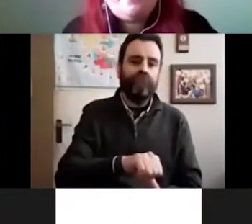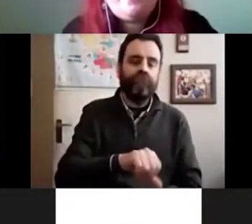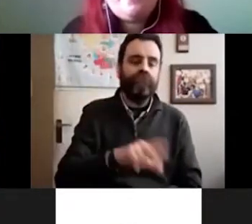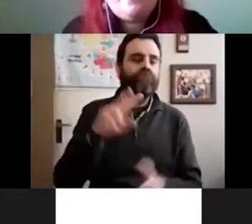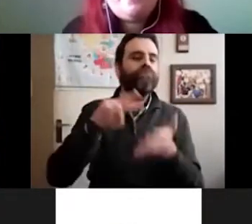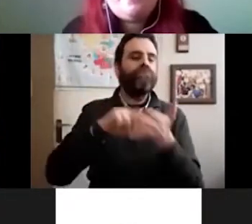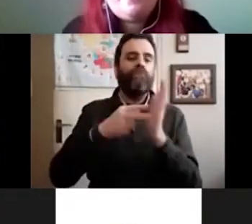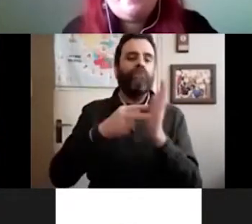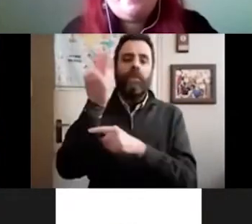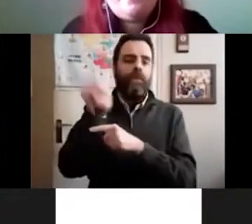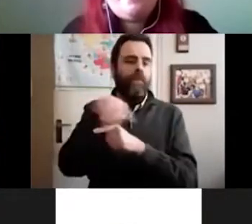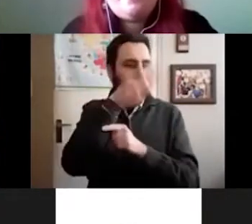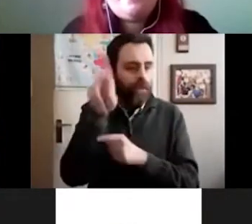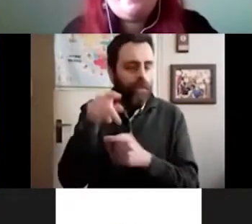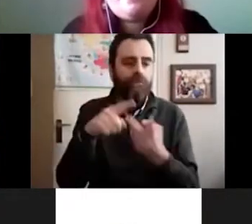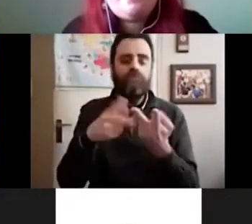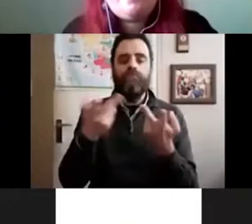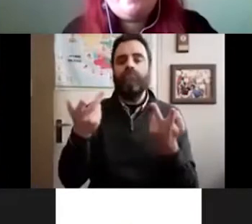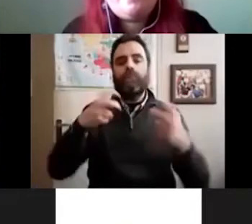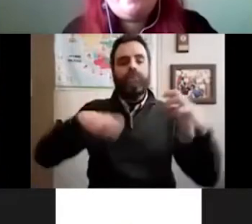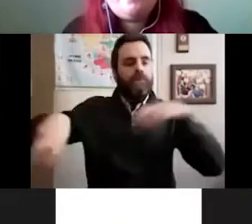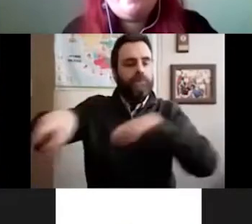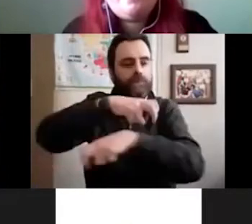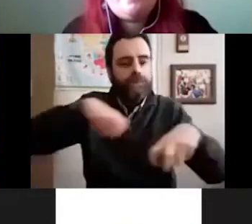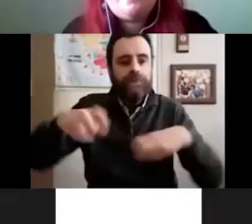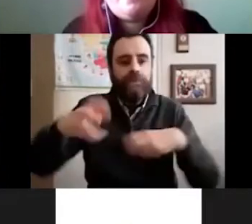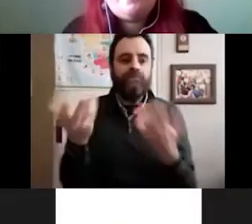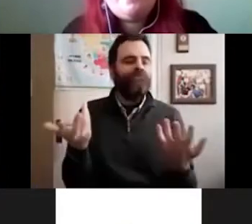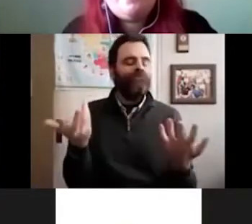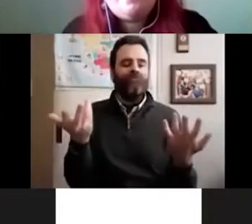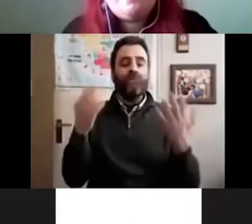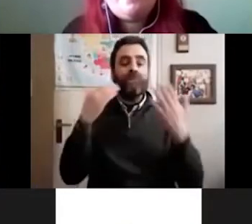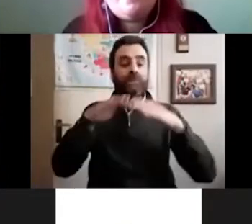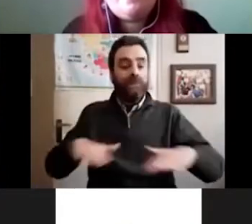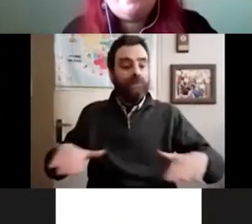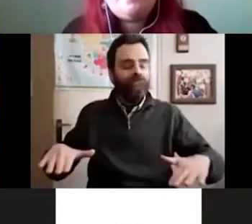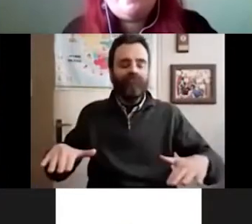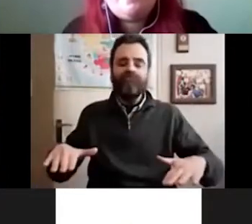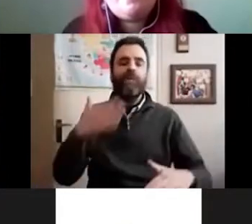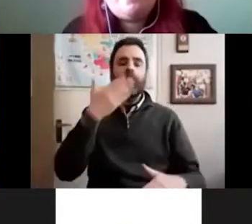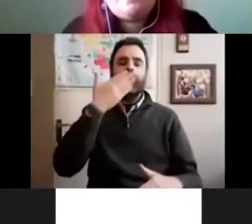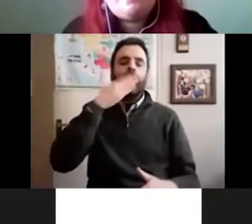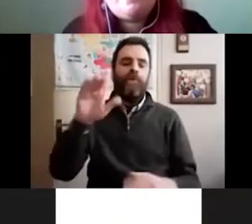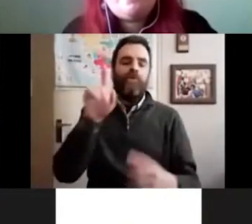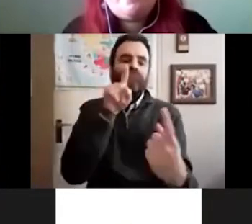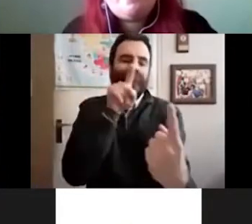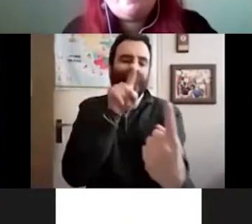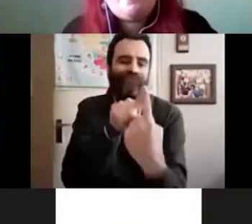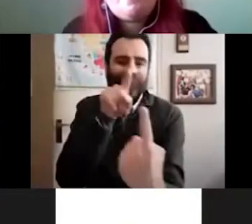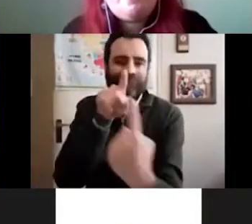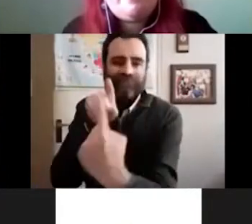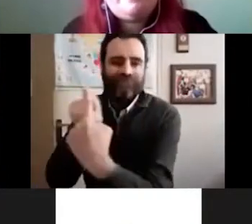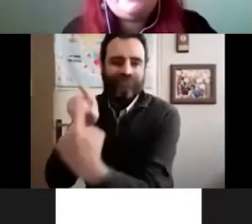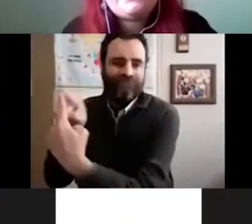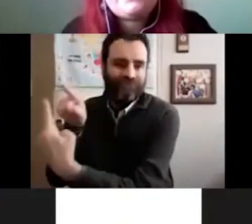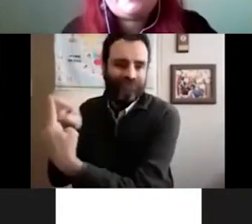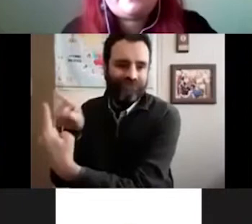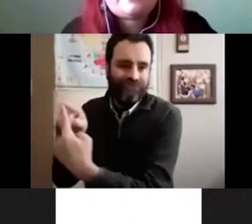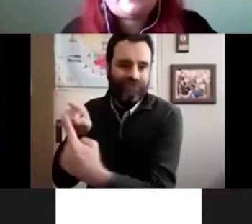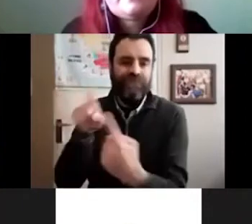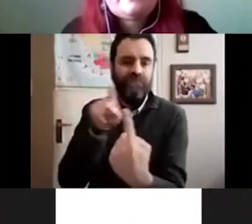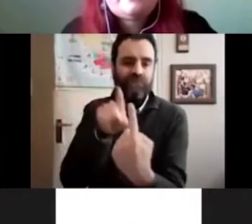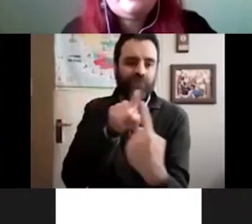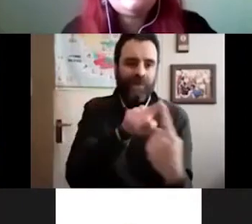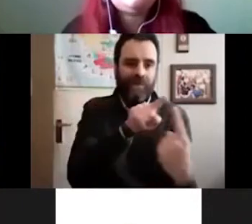utilizaba Zoom y nos dimos cuenta de que la medida no iba tan bien con los niños porque se distraían, porque se paraban, y con los niños más pequeños no.